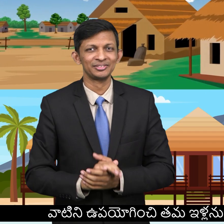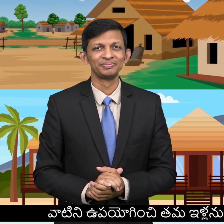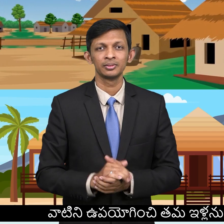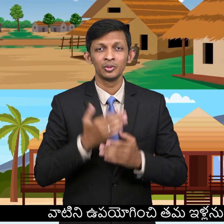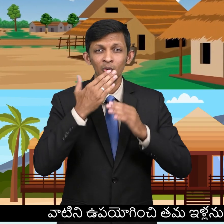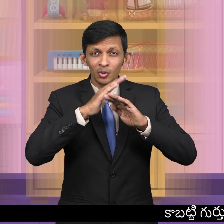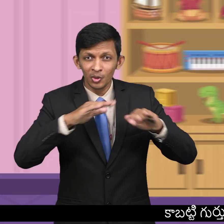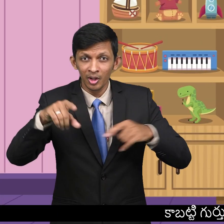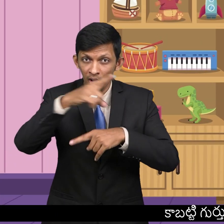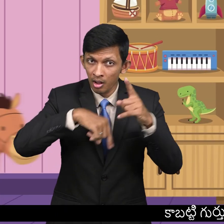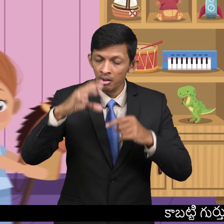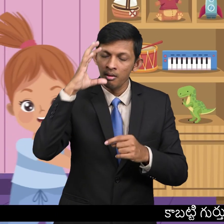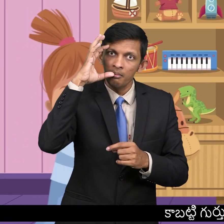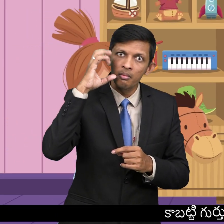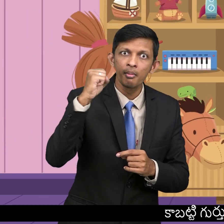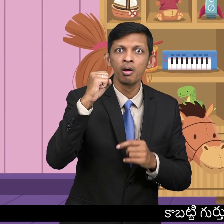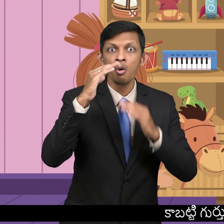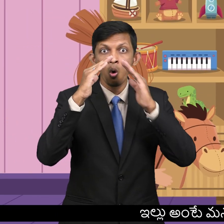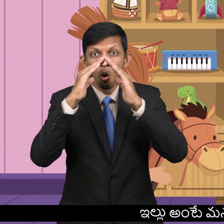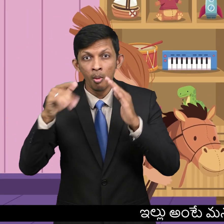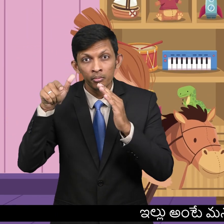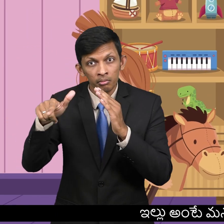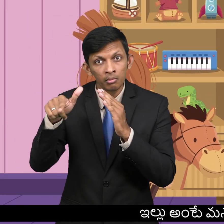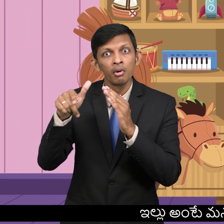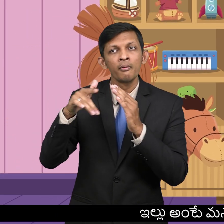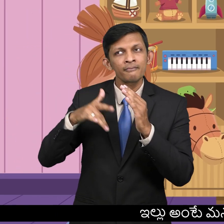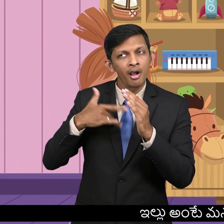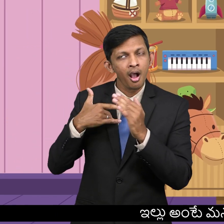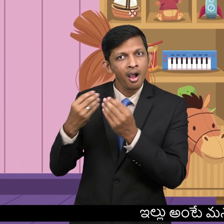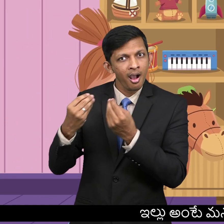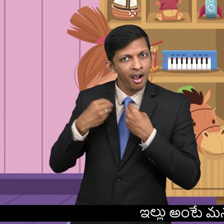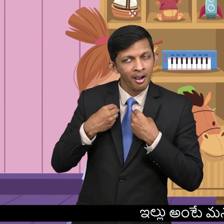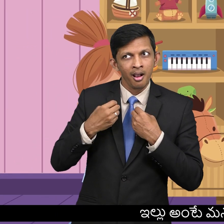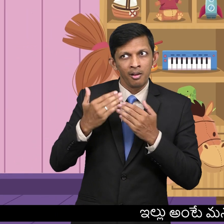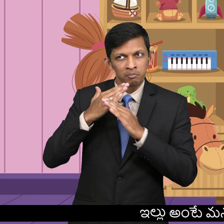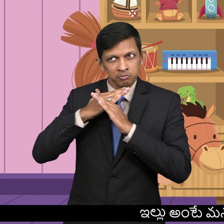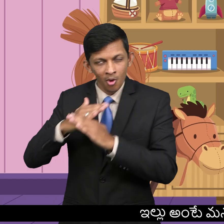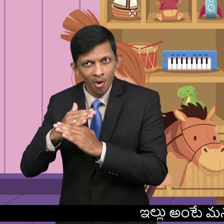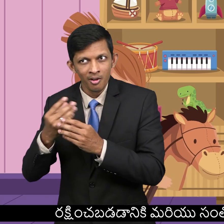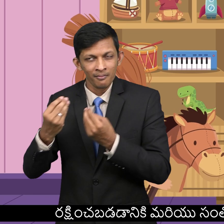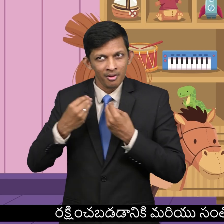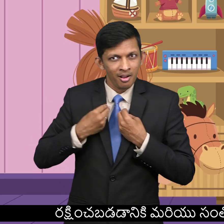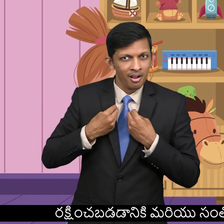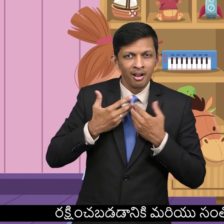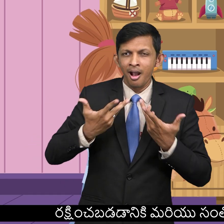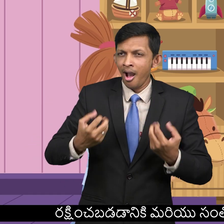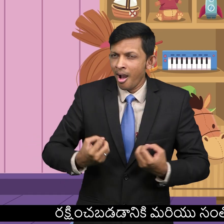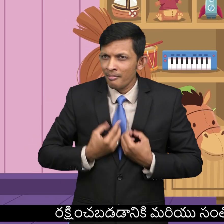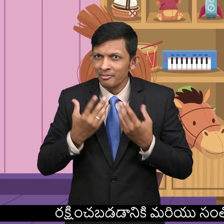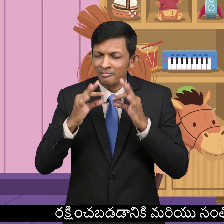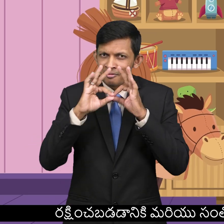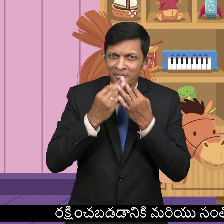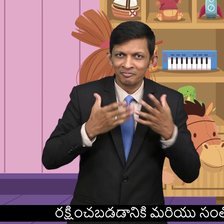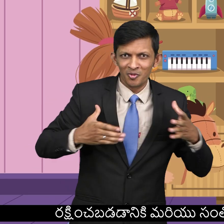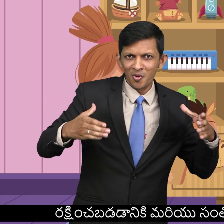నిర్మించుకుంటారో నేర్చుకున్నాము. కాబట్టి గుర్తుంచుకోండి పిల్లలు, ఇల్లు అంటే మనం ప్రేమించటానికి, రక్షించబడటానికి